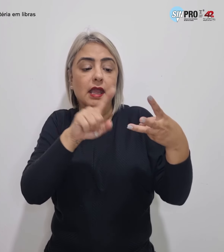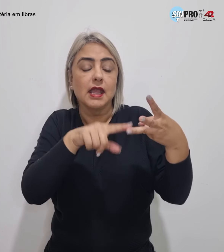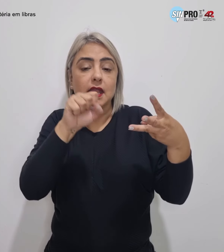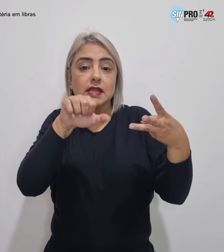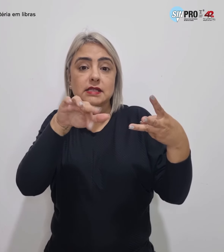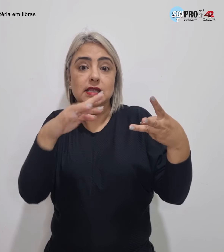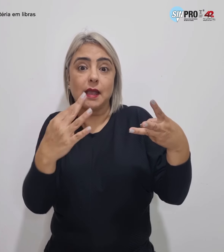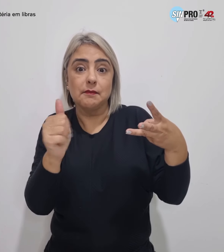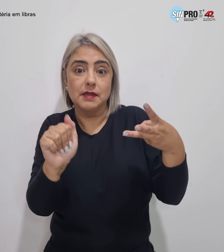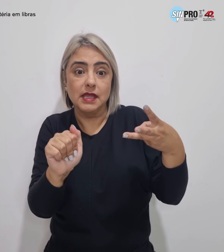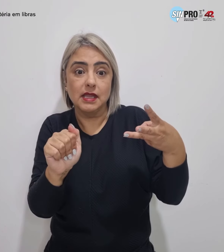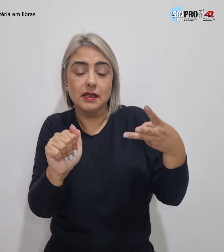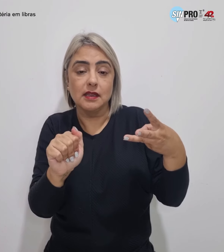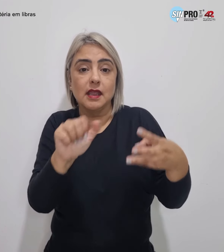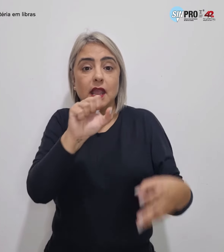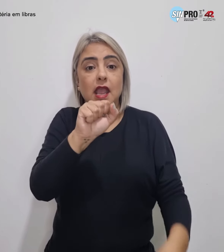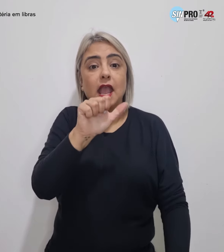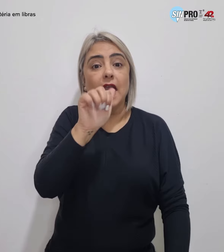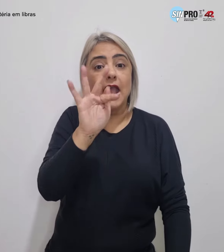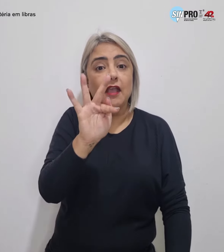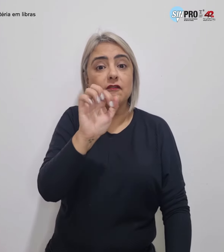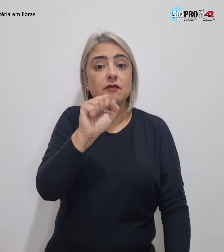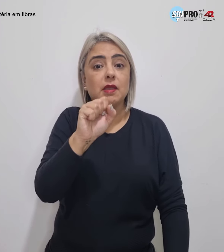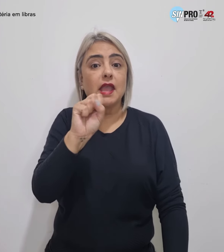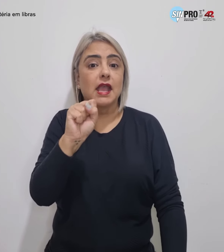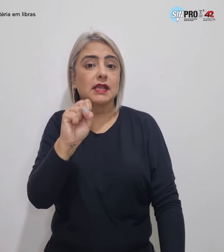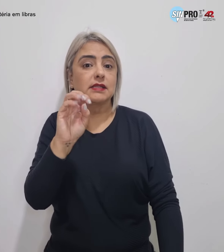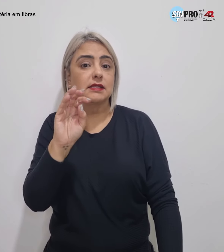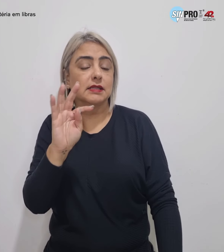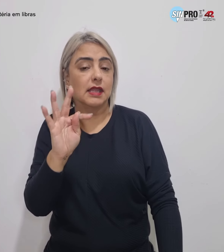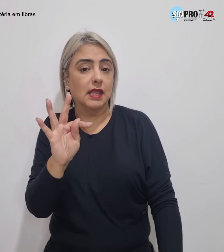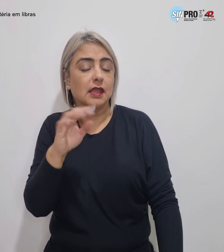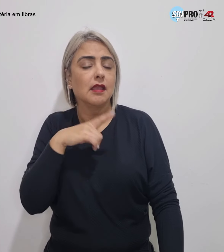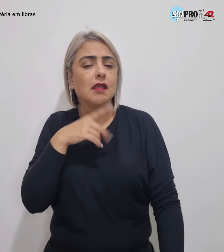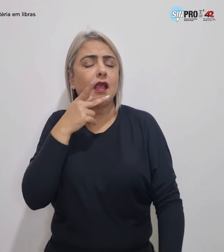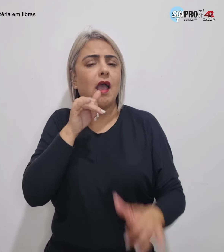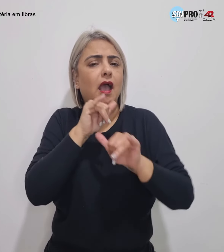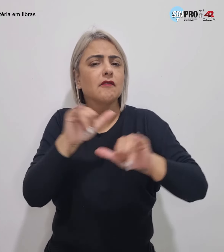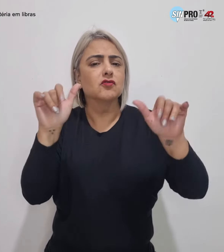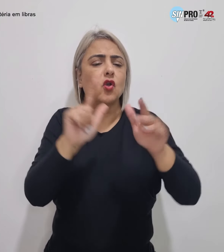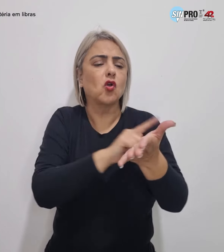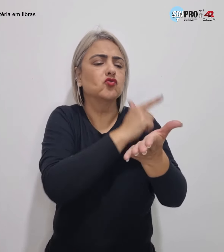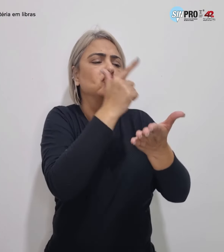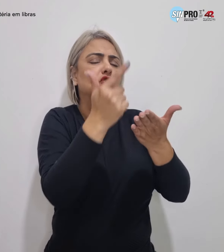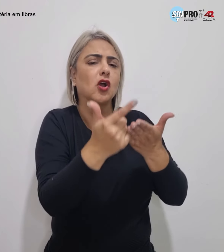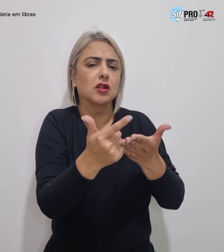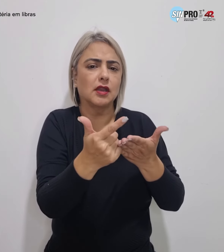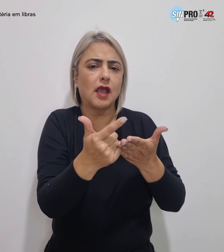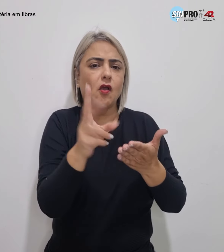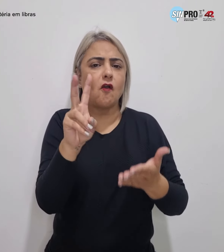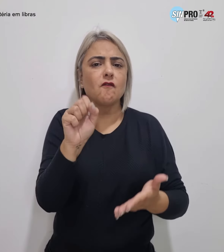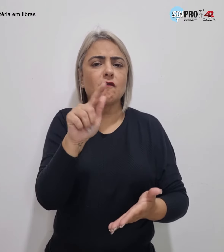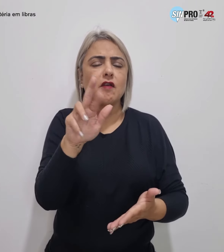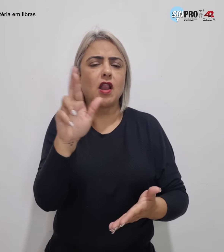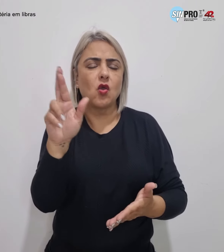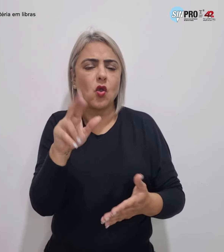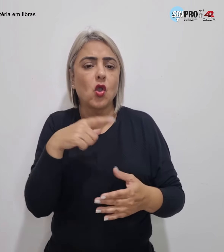Samira Bueno do fbsp declararam ao Jornal valor que nos últimos dois